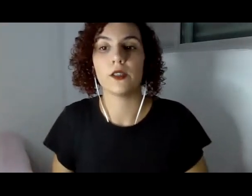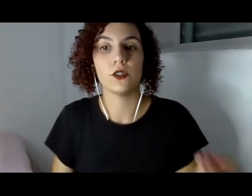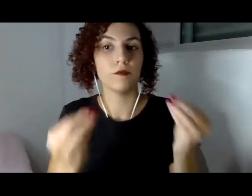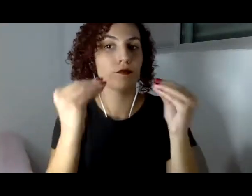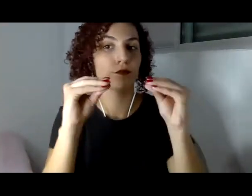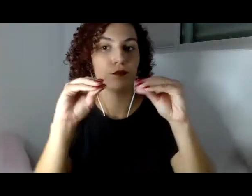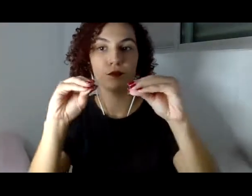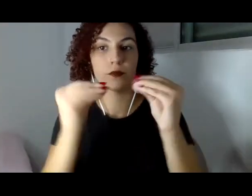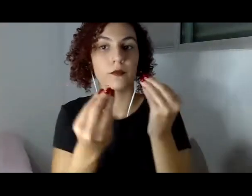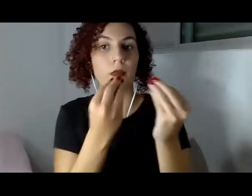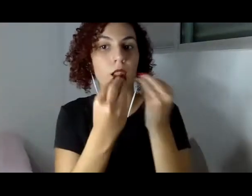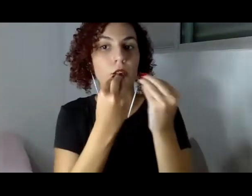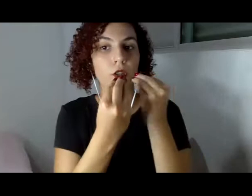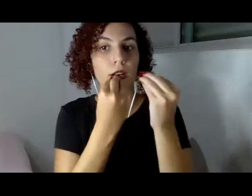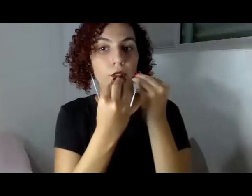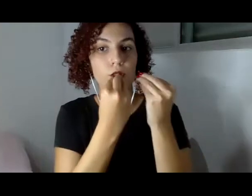Lanchonete.